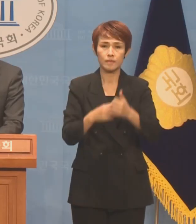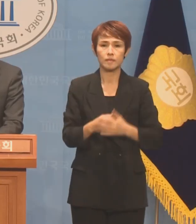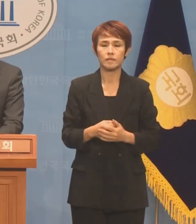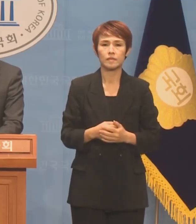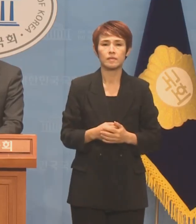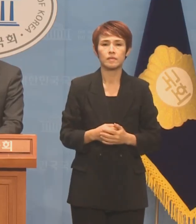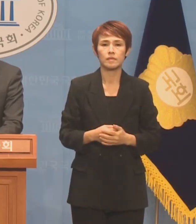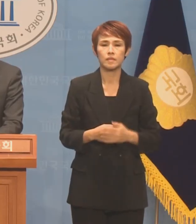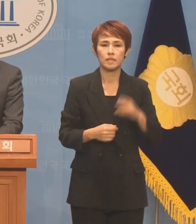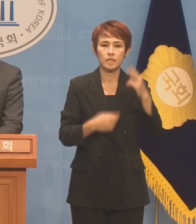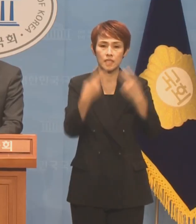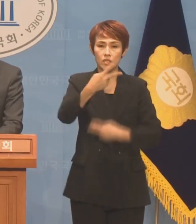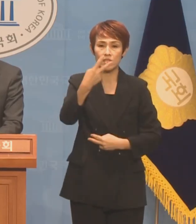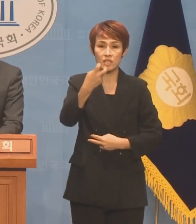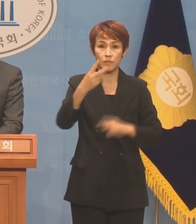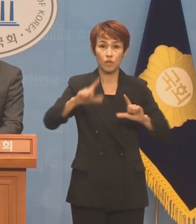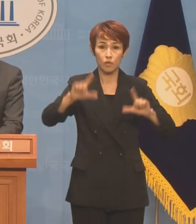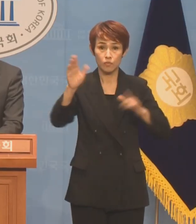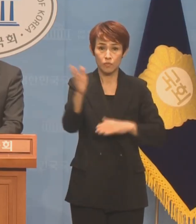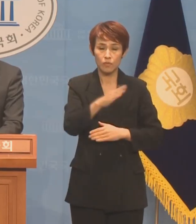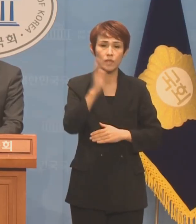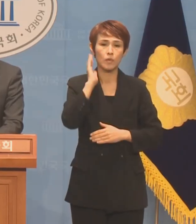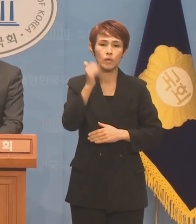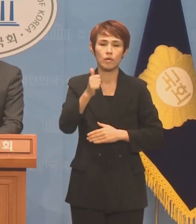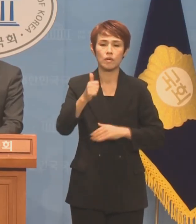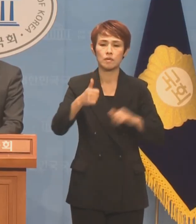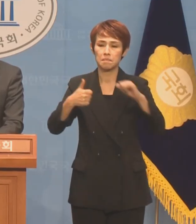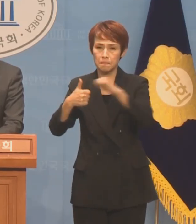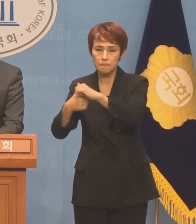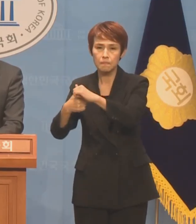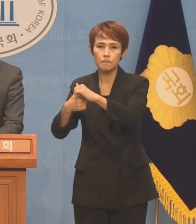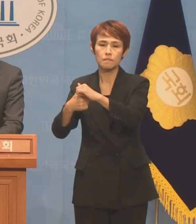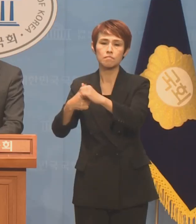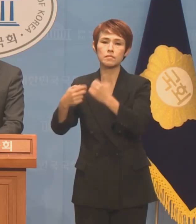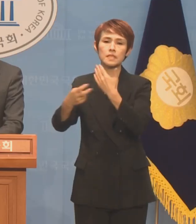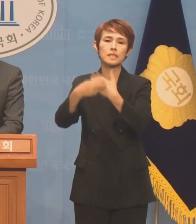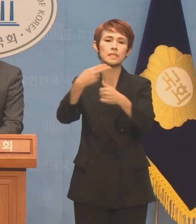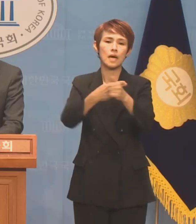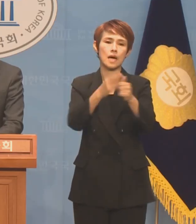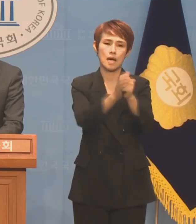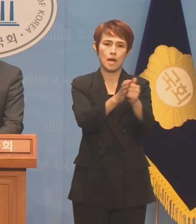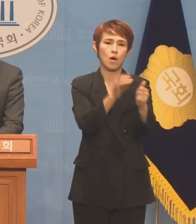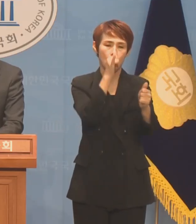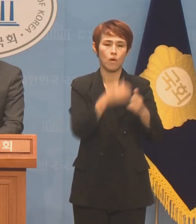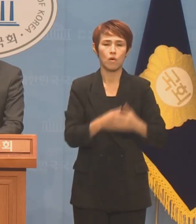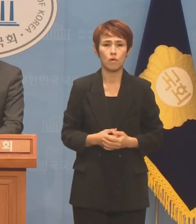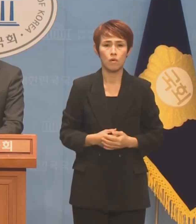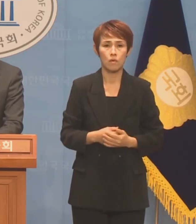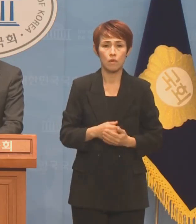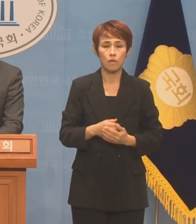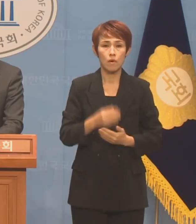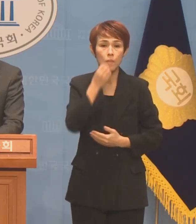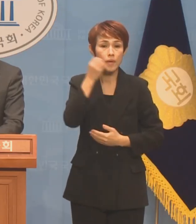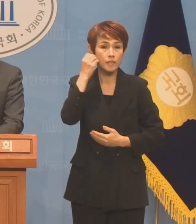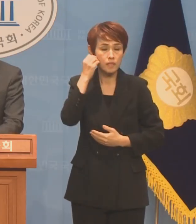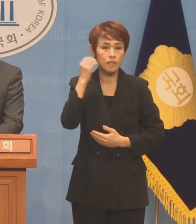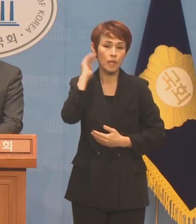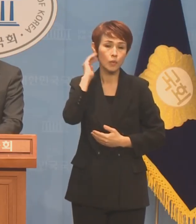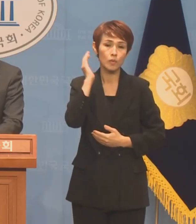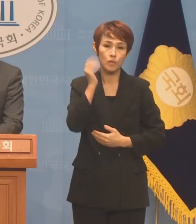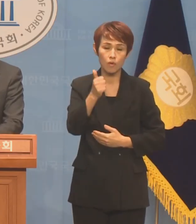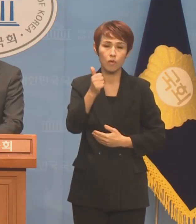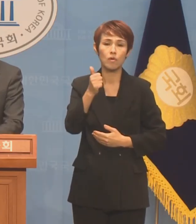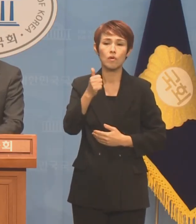7월부터 대통령 자문의로 임명된 자입니다. 현재도 홈페이지엔 현 대한민국 대통령